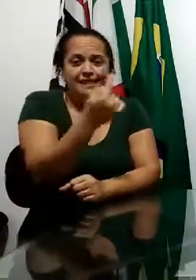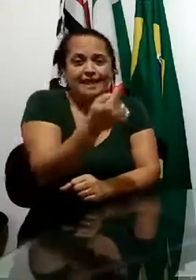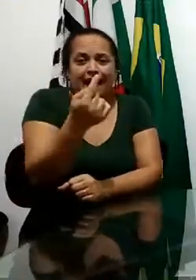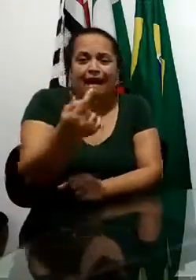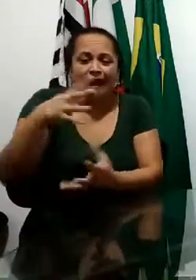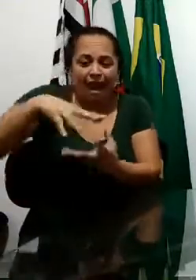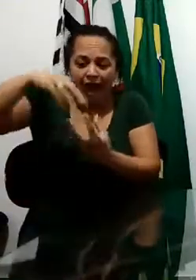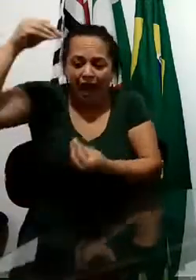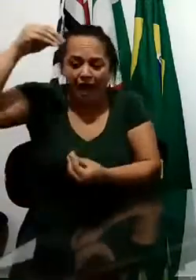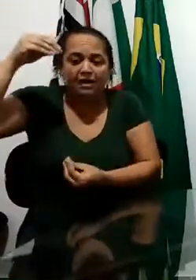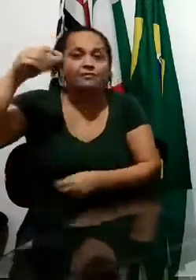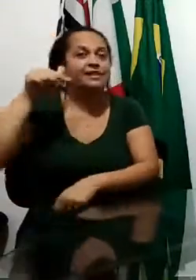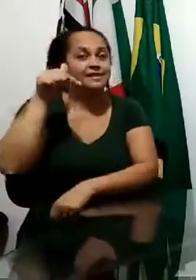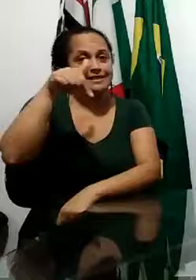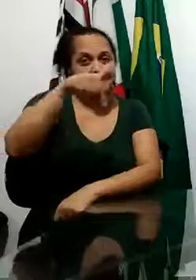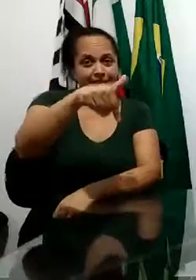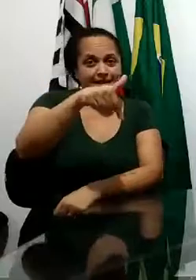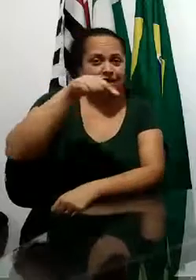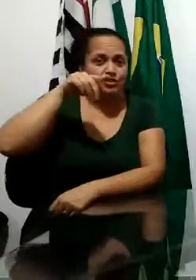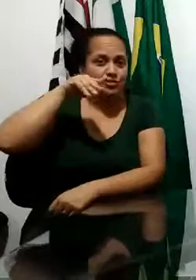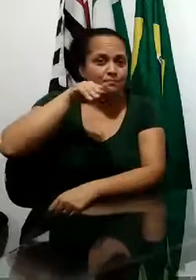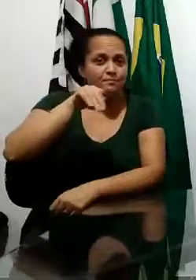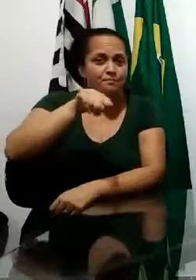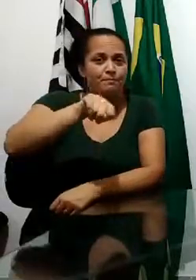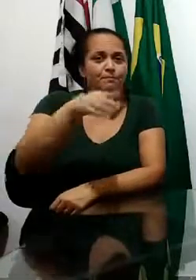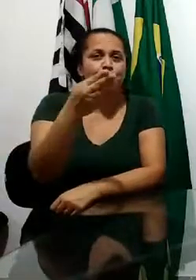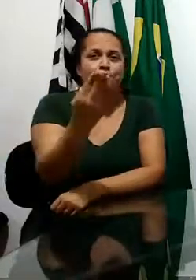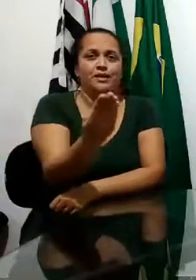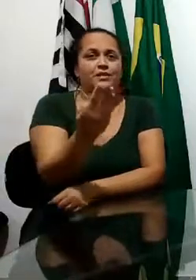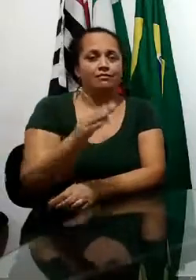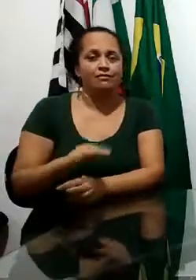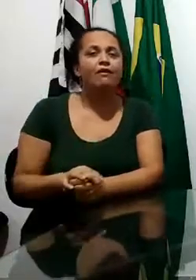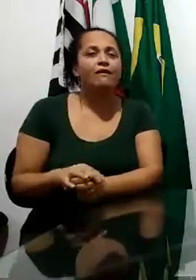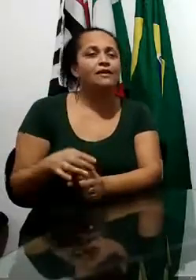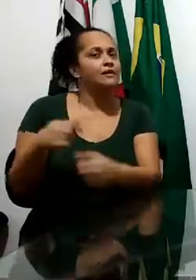de habitantes, ela é preciosa para Jesus.